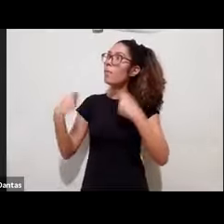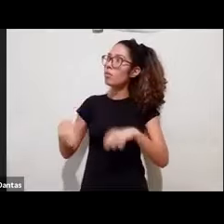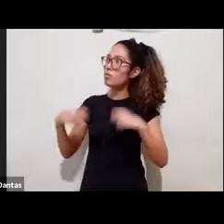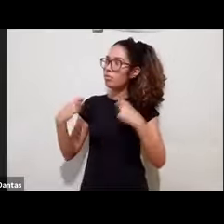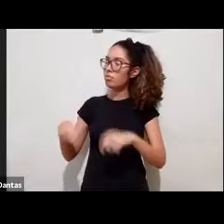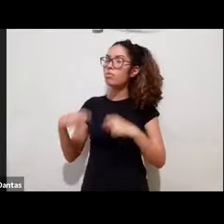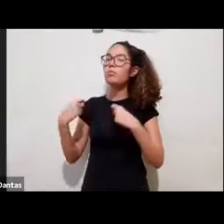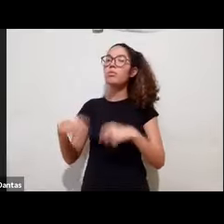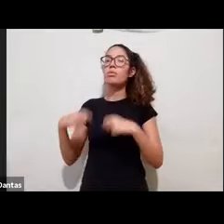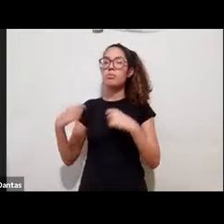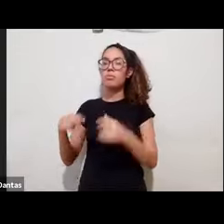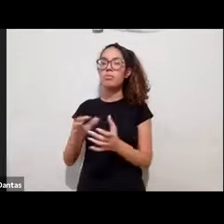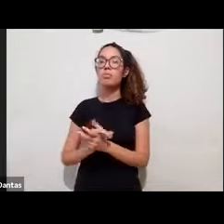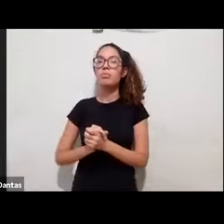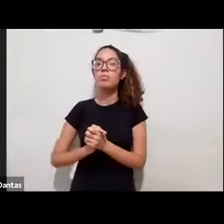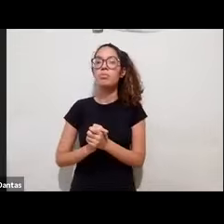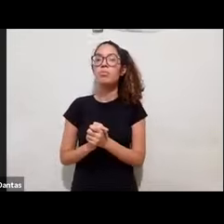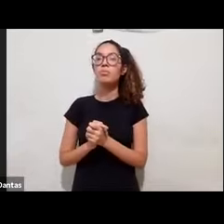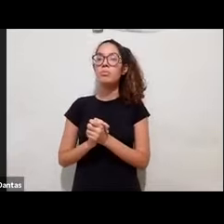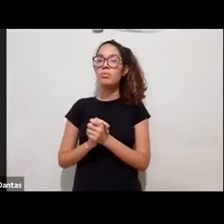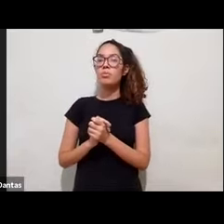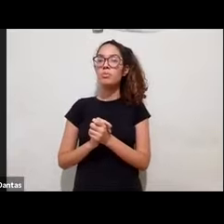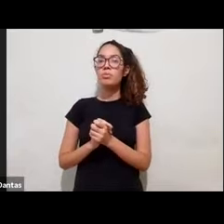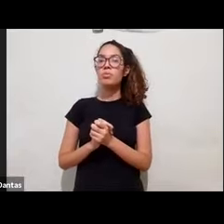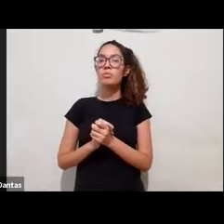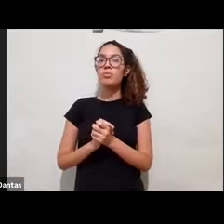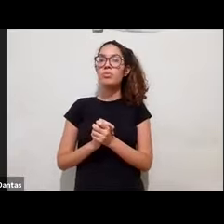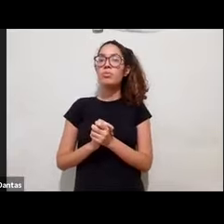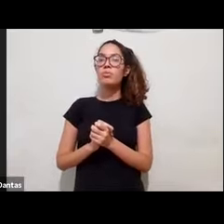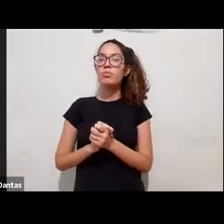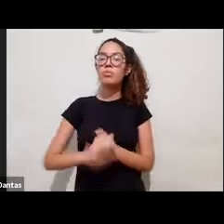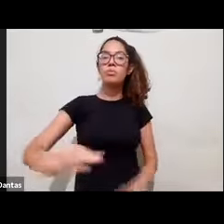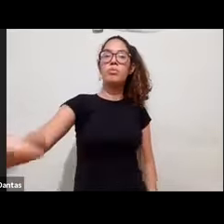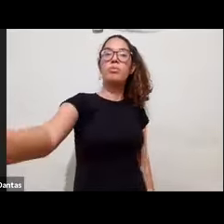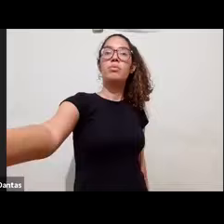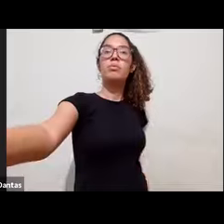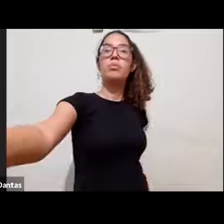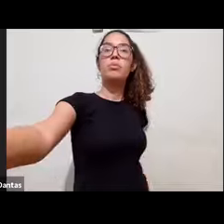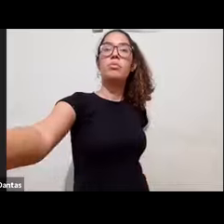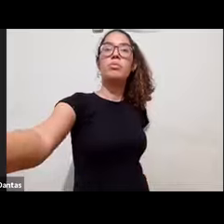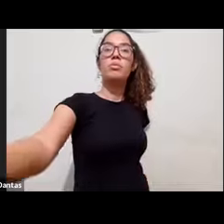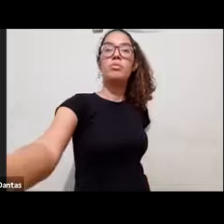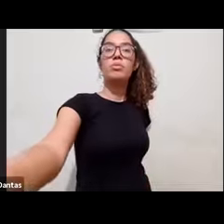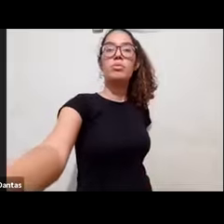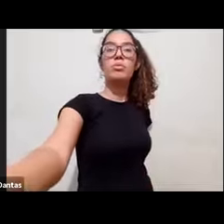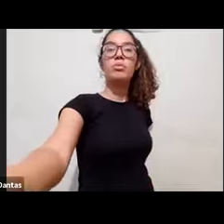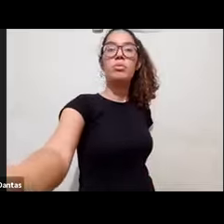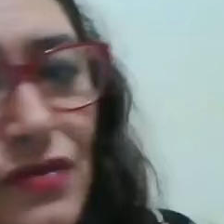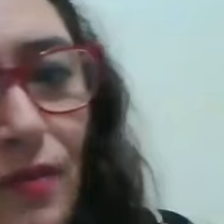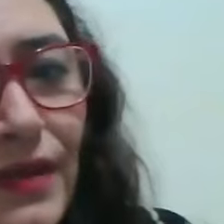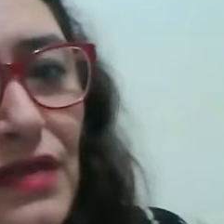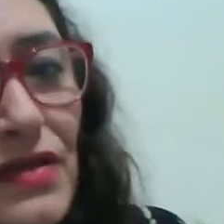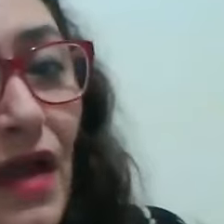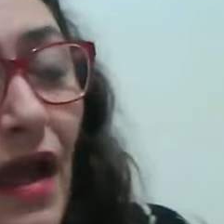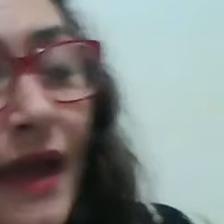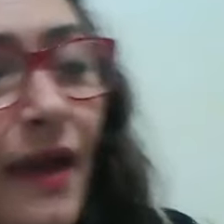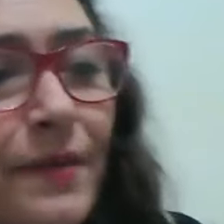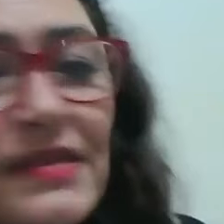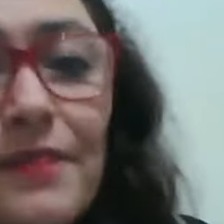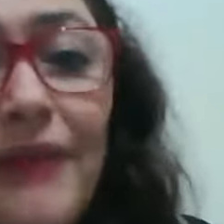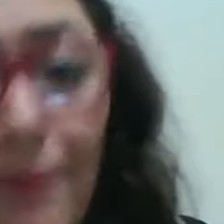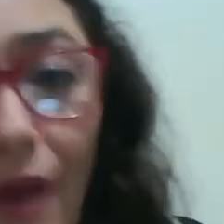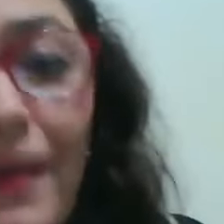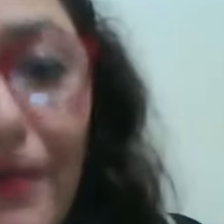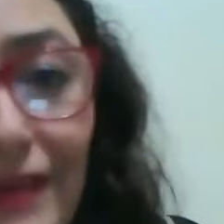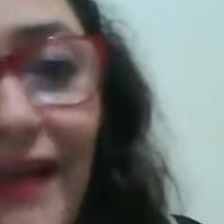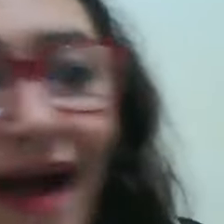SUS. O princípio do SUS que os colegas companheiros trouxeram, que é o princípio que o Bob trouxe, falou muito bem sobre isso, que é o